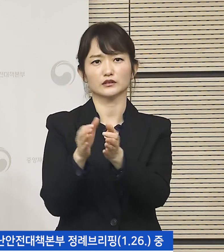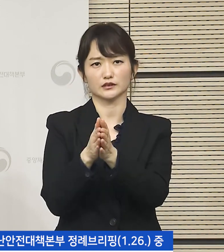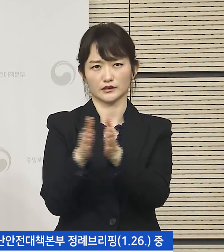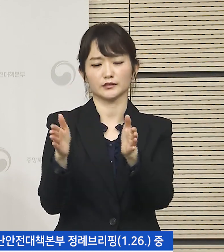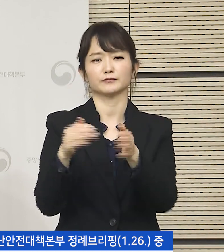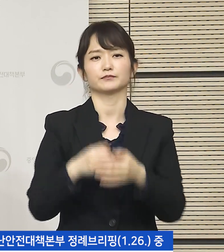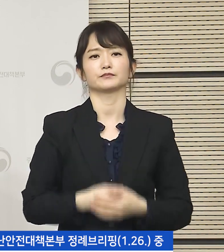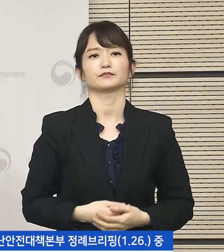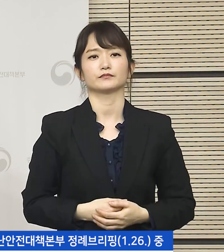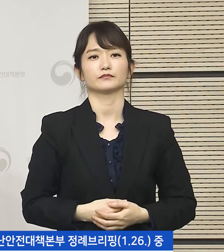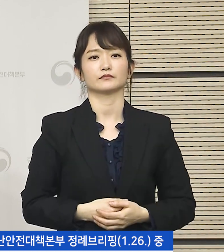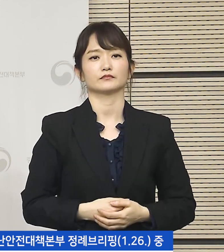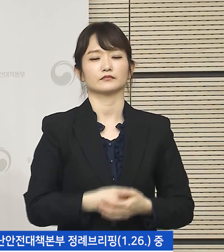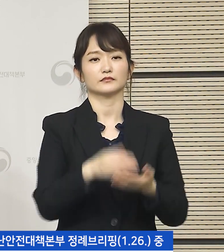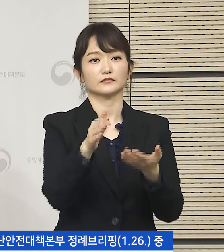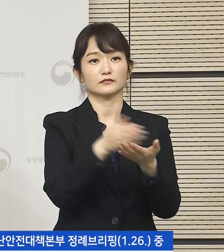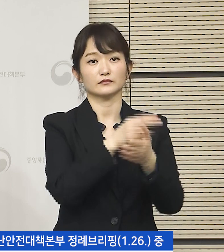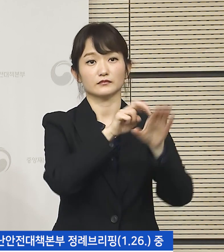확대될 것입니다.